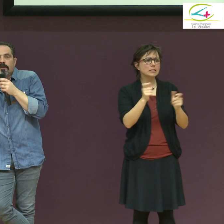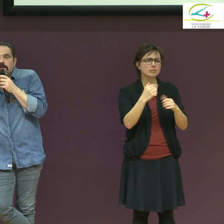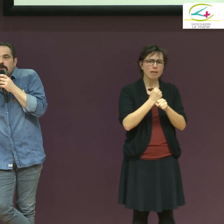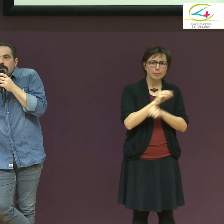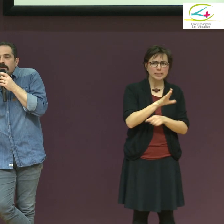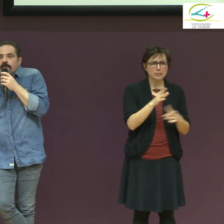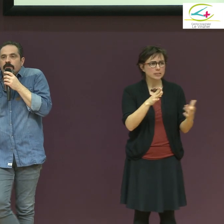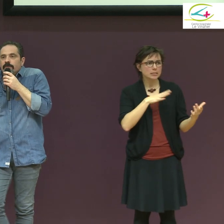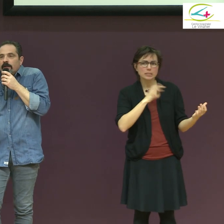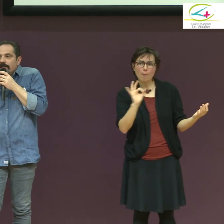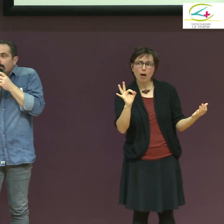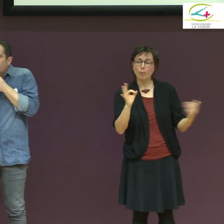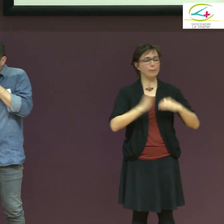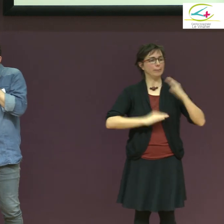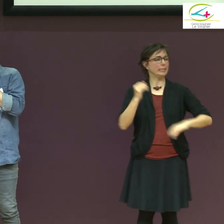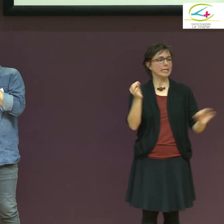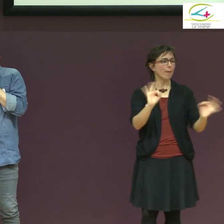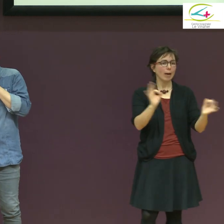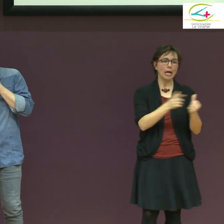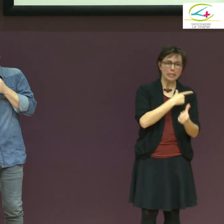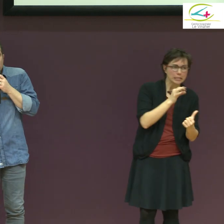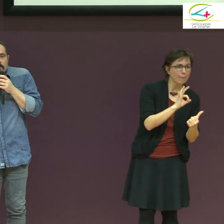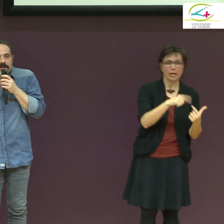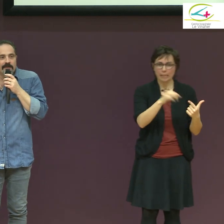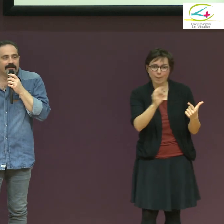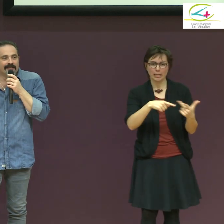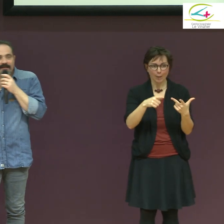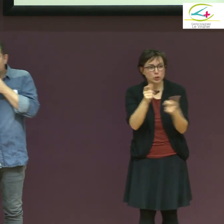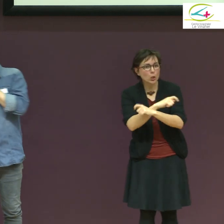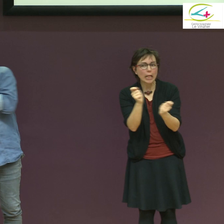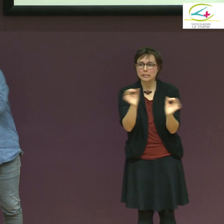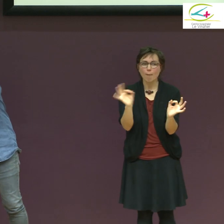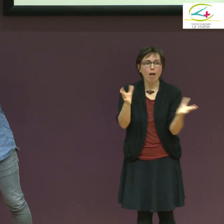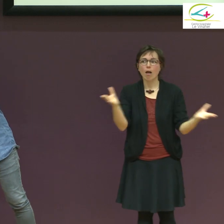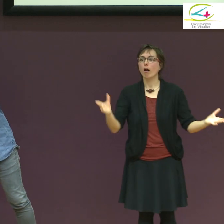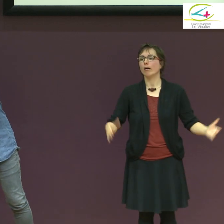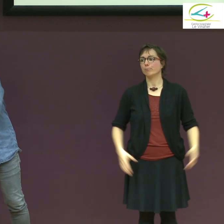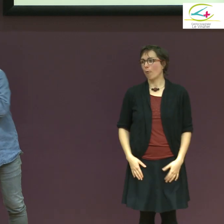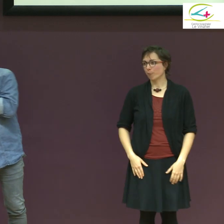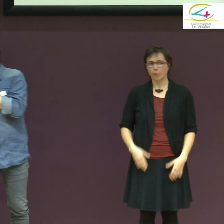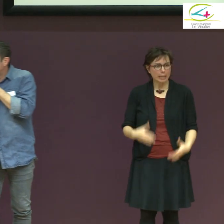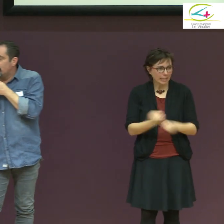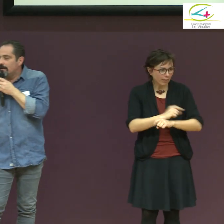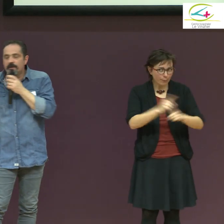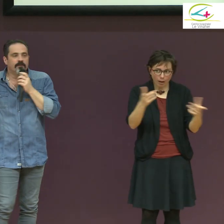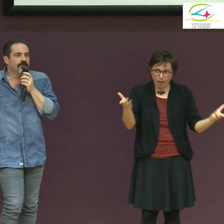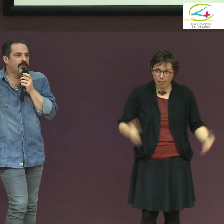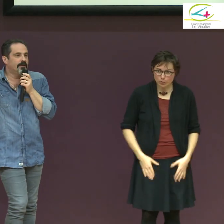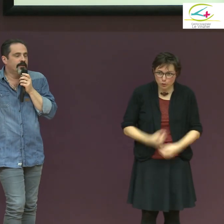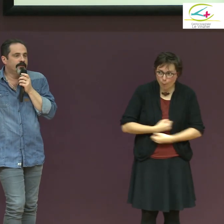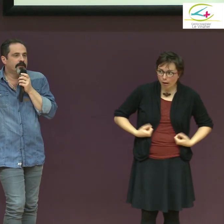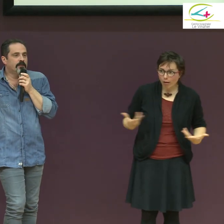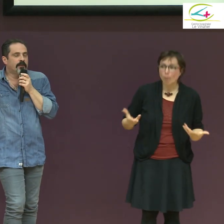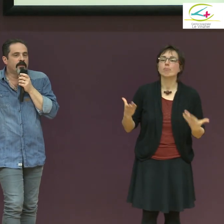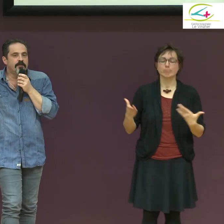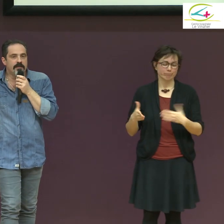Il n'y a personne comme métier, en fait, vous ne travaillez pas tous. C'est abusé. Bon, parce que quand même, il faut en parler bien, du